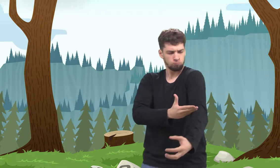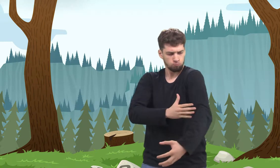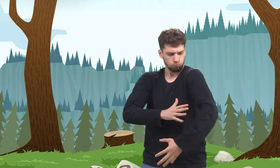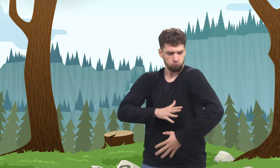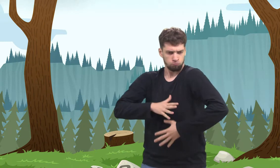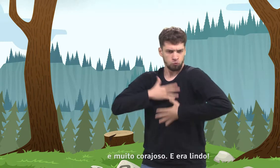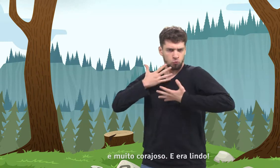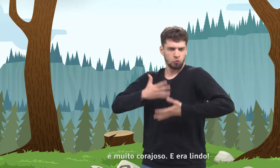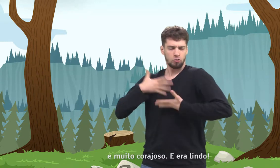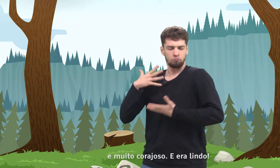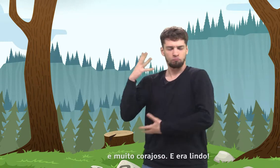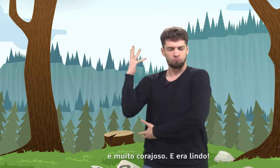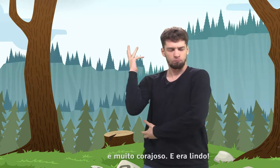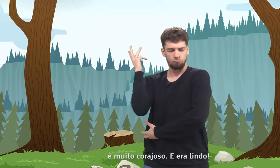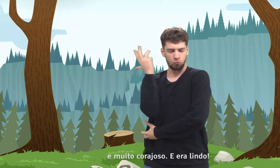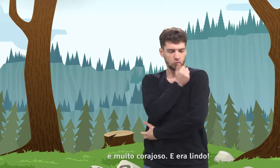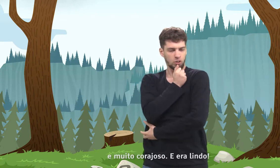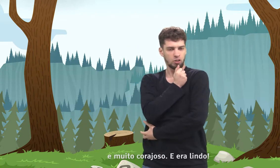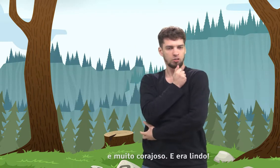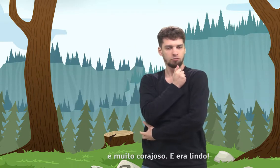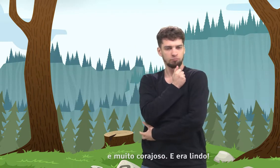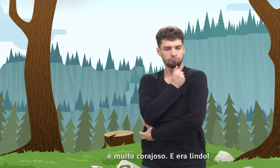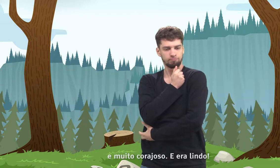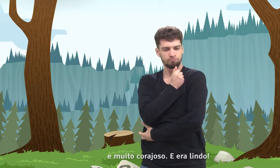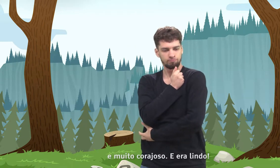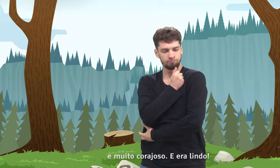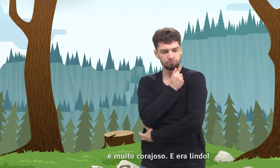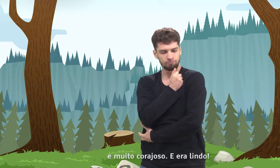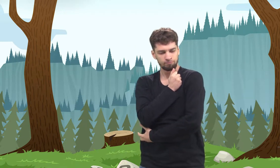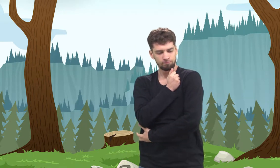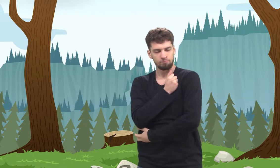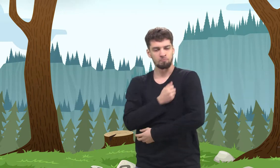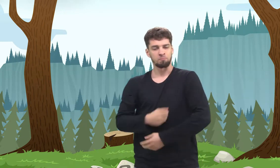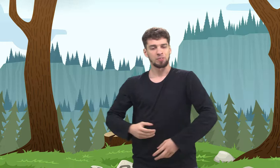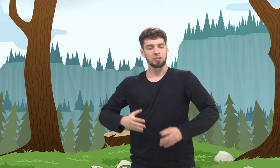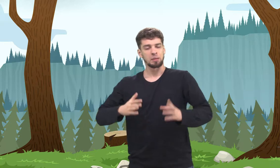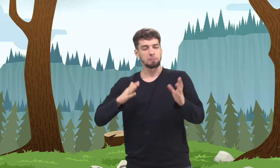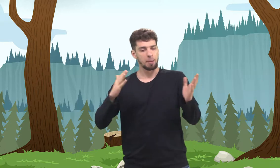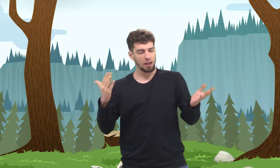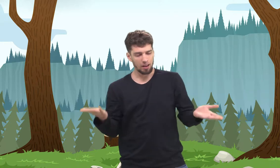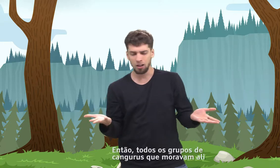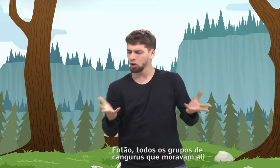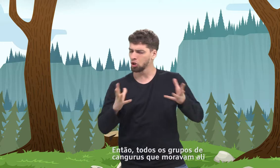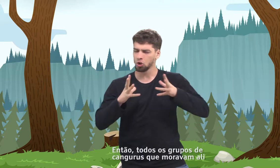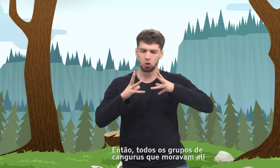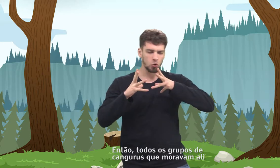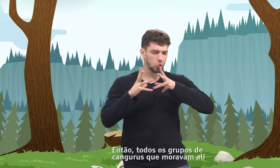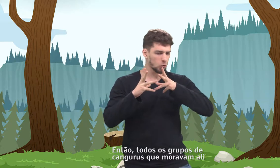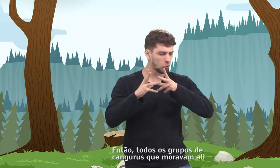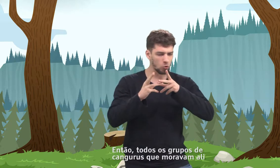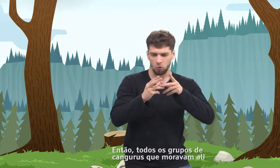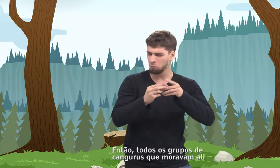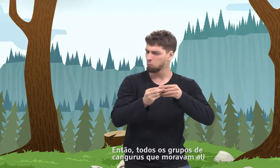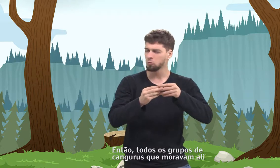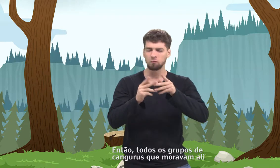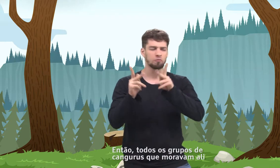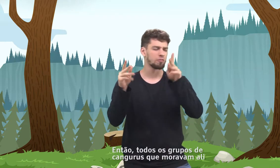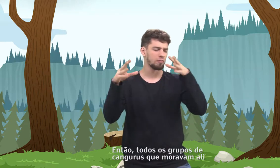e muito corajoso e é lindo então todos os grupos de